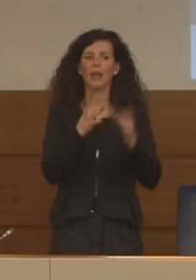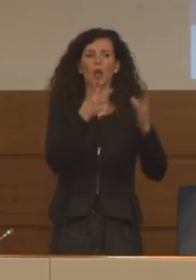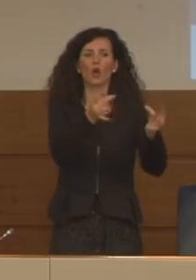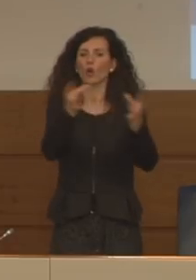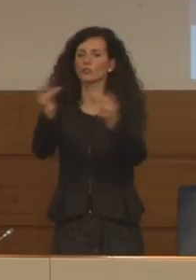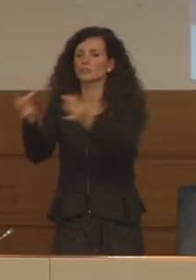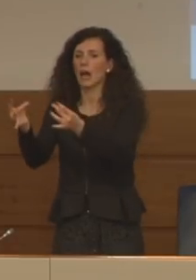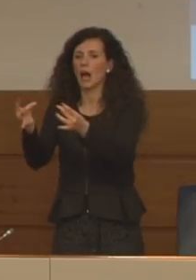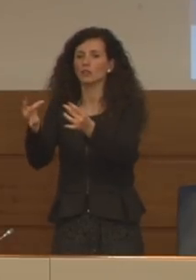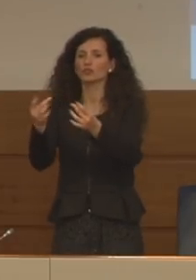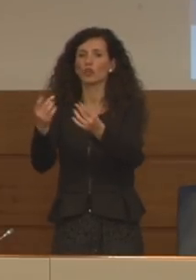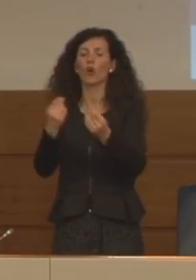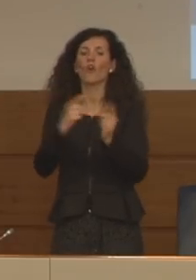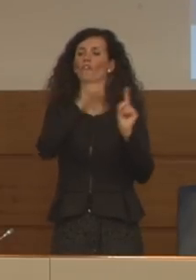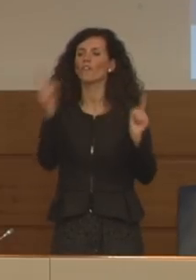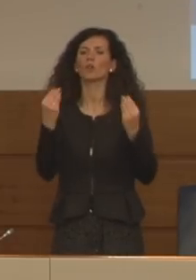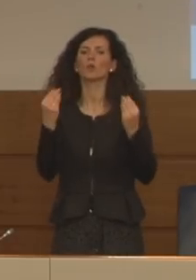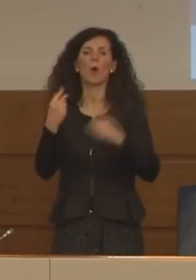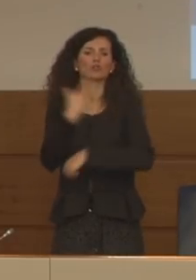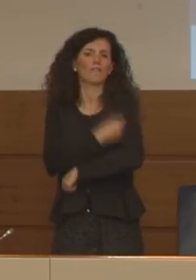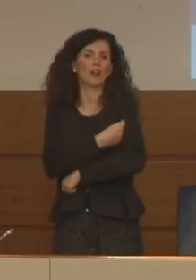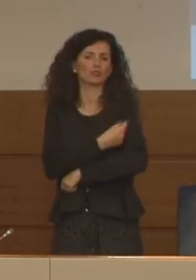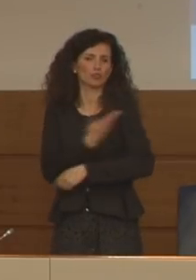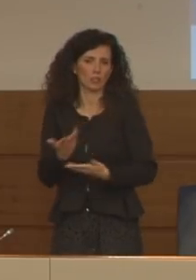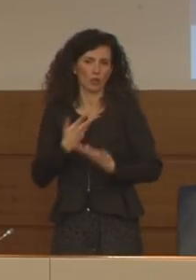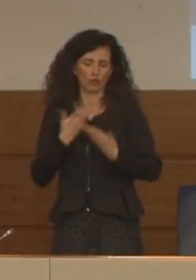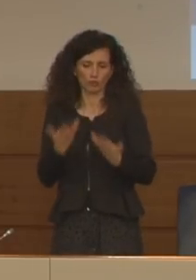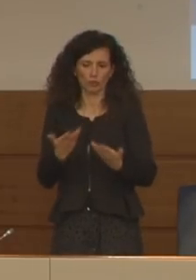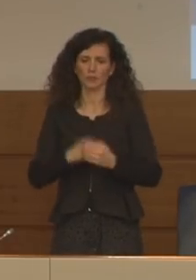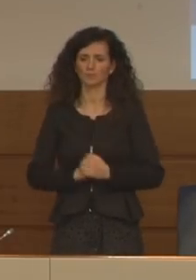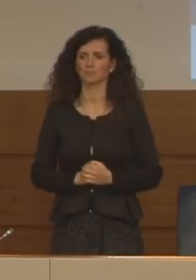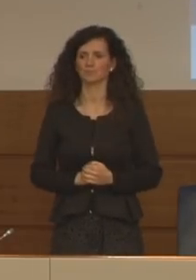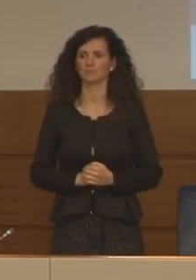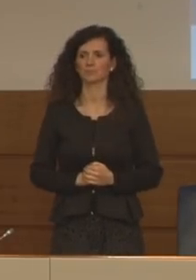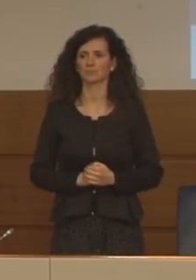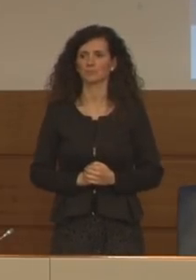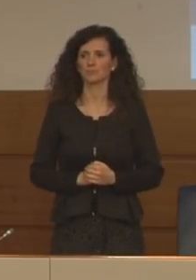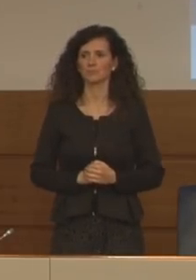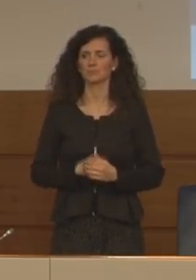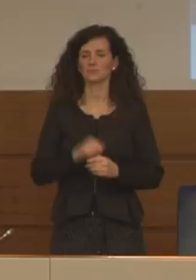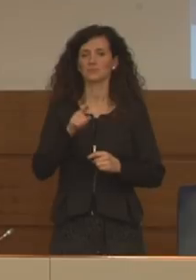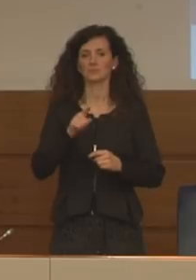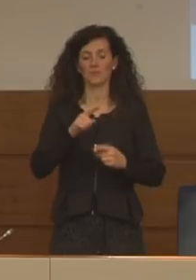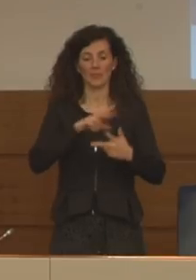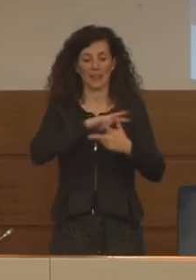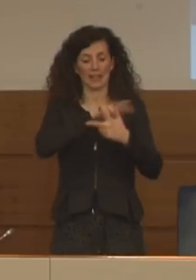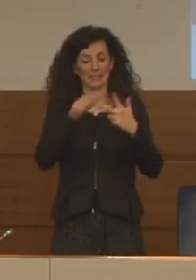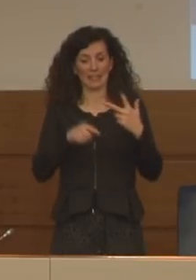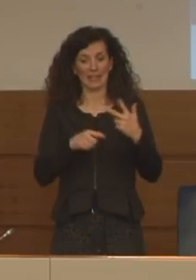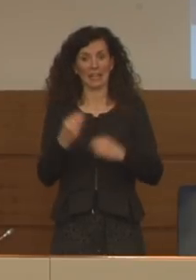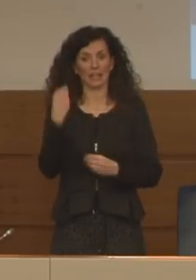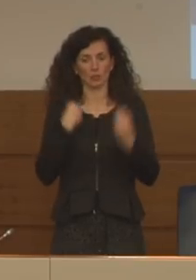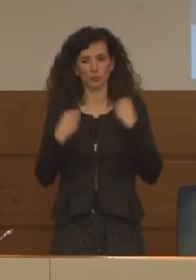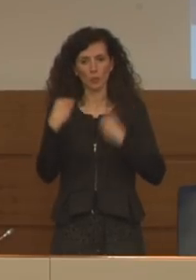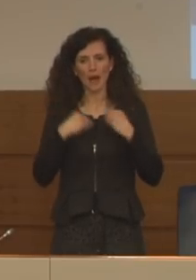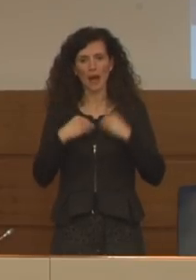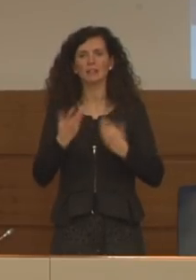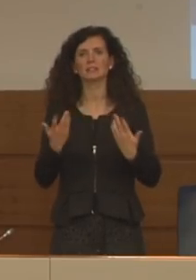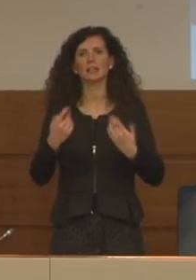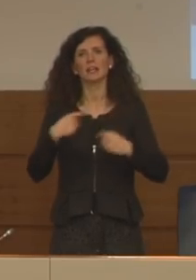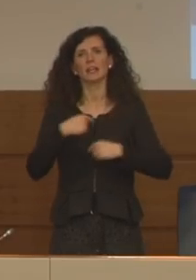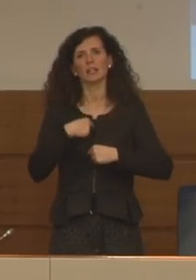arrivi a un bacio grazie sono tutte domande che io